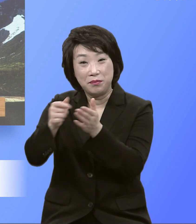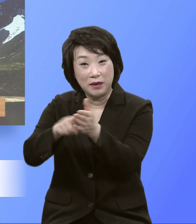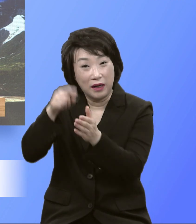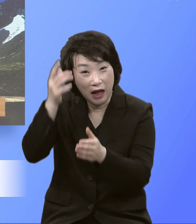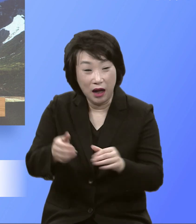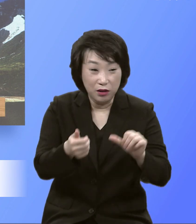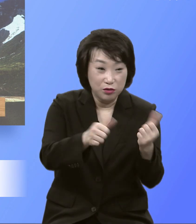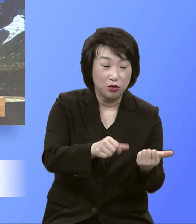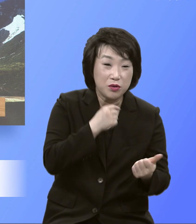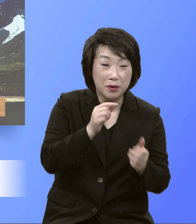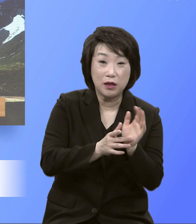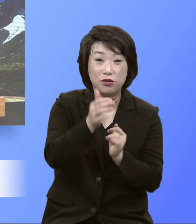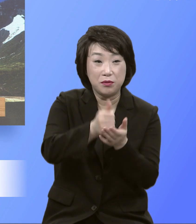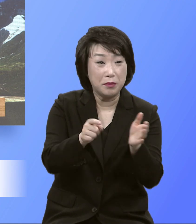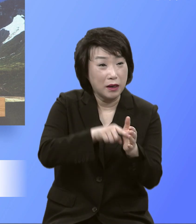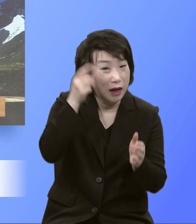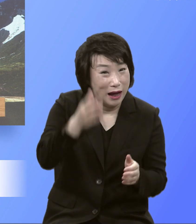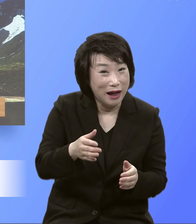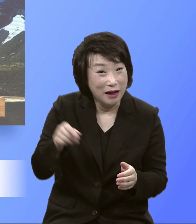믿어요?